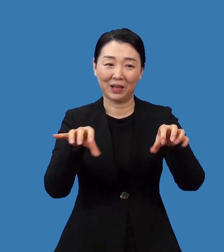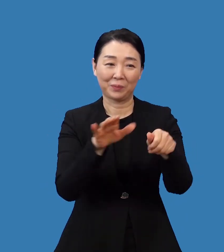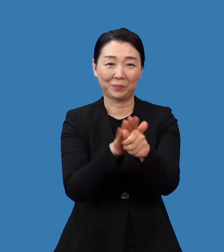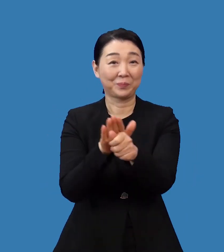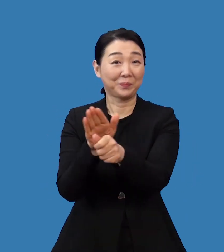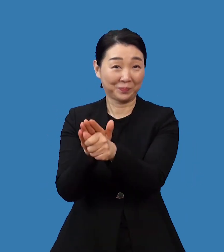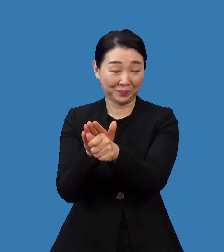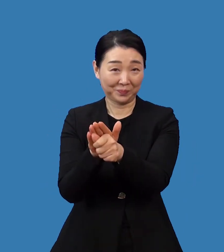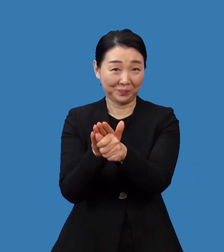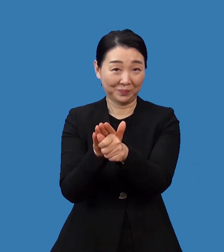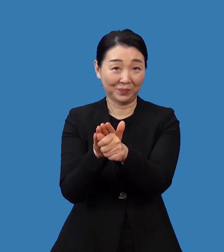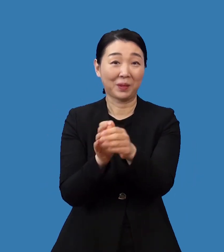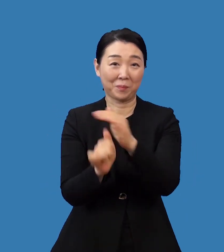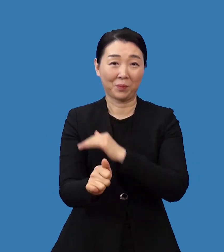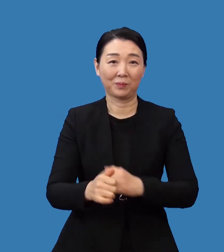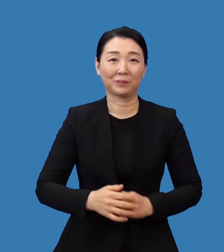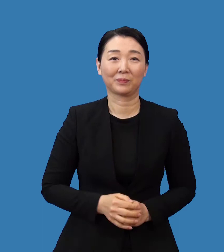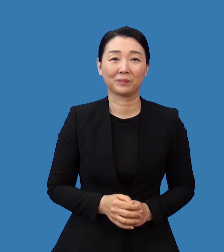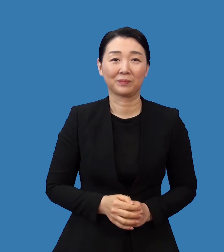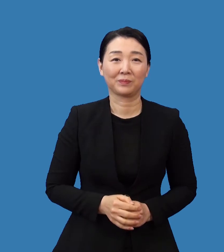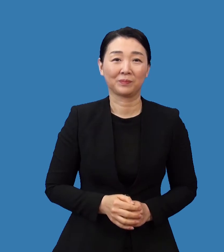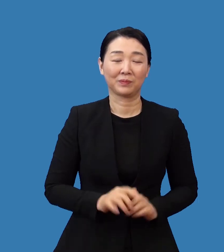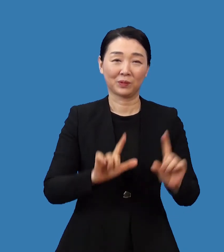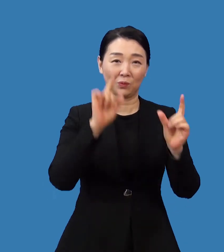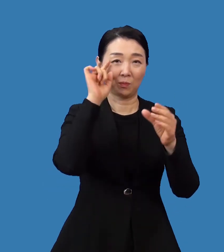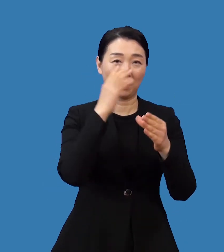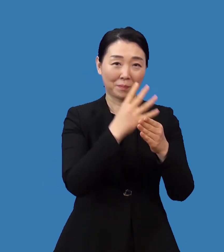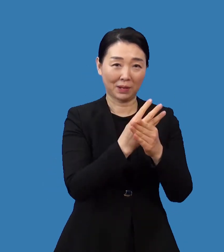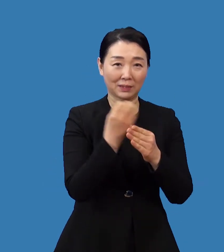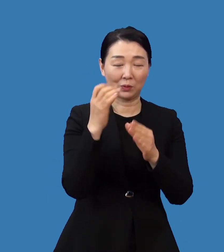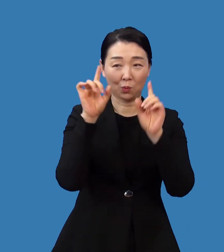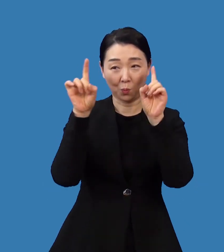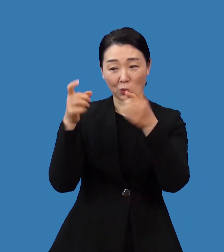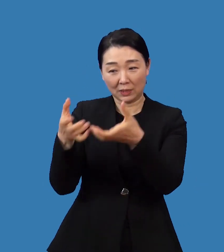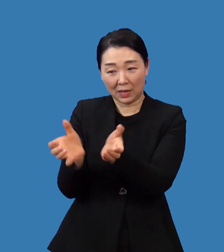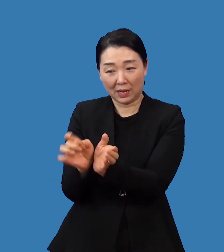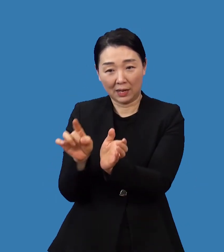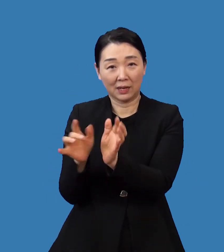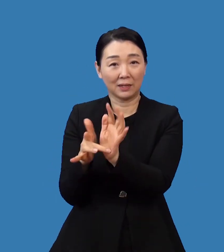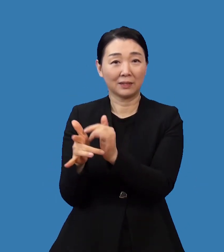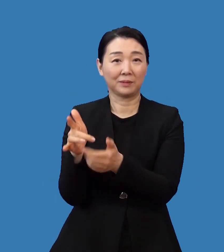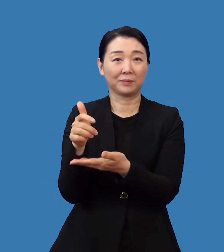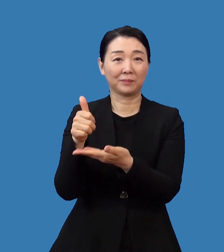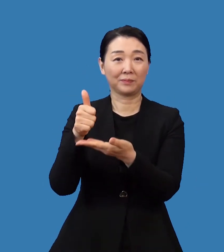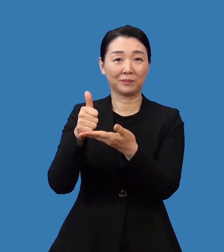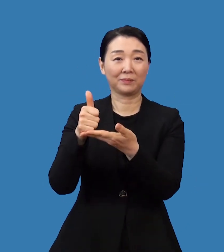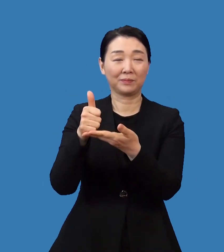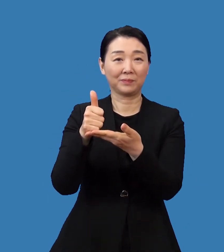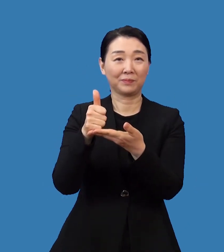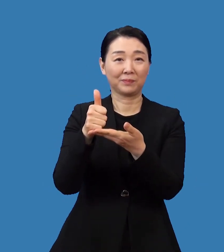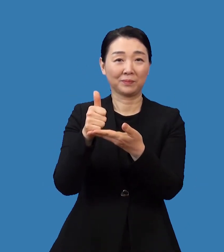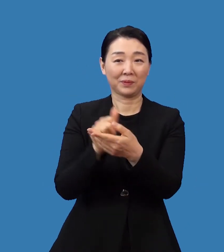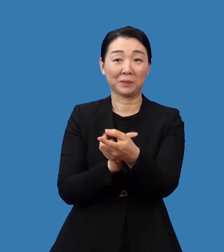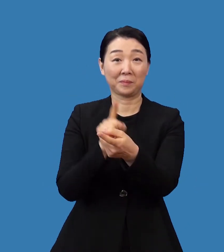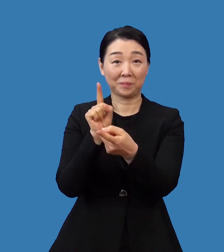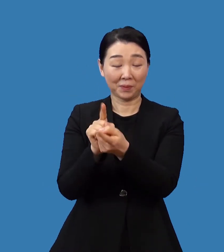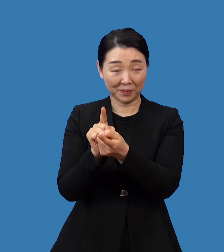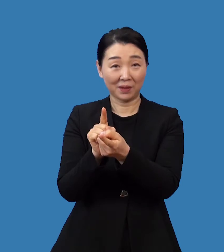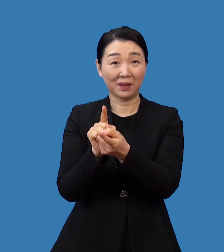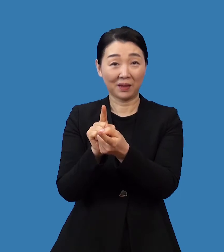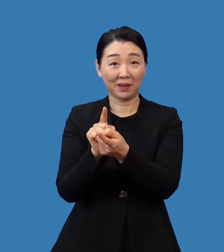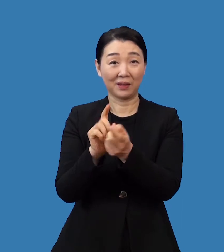것입니다. 하지만 동방 박사들과 목자들이 아기 예수님을 만나는